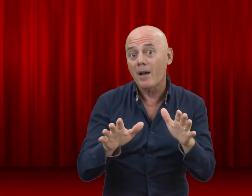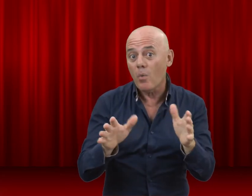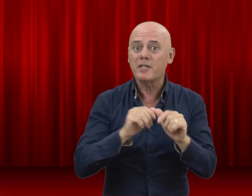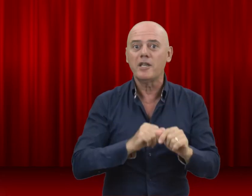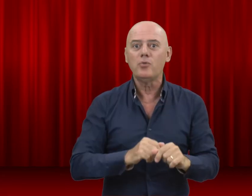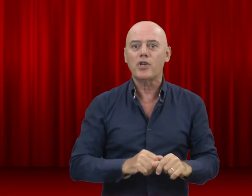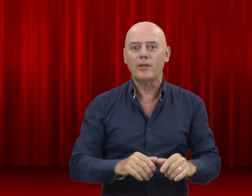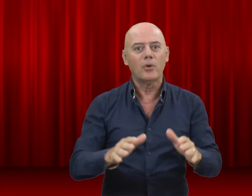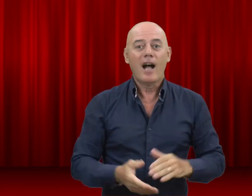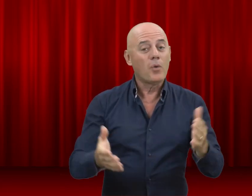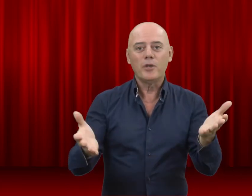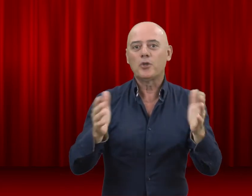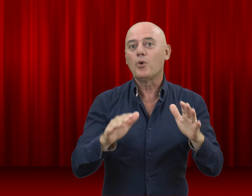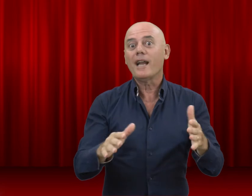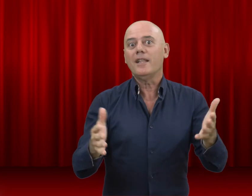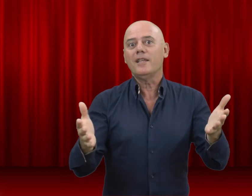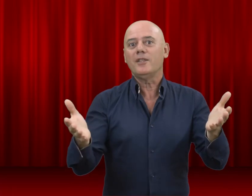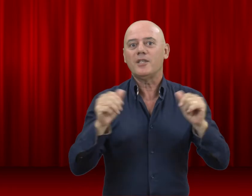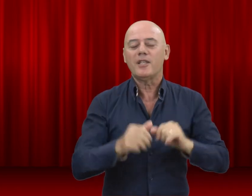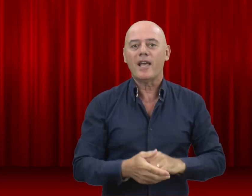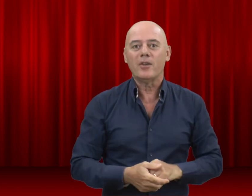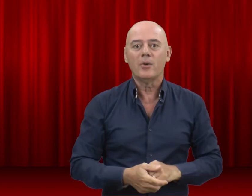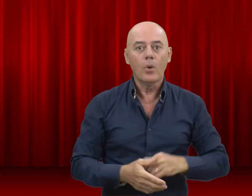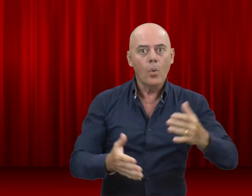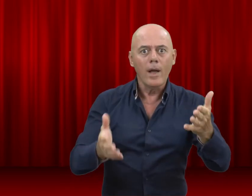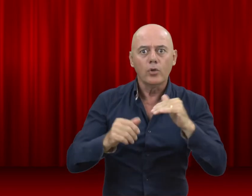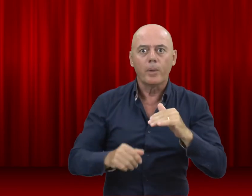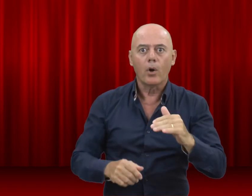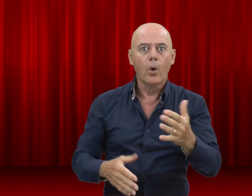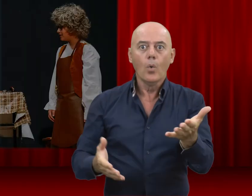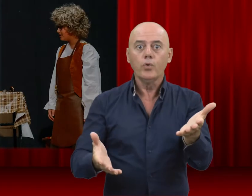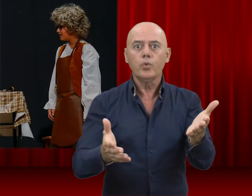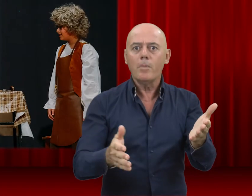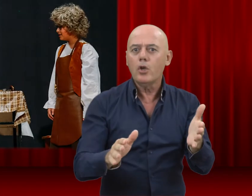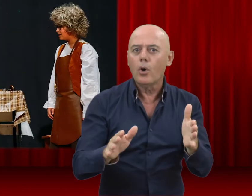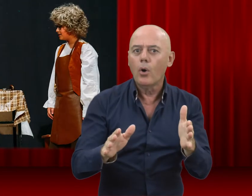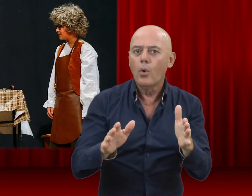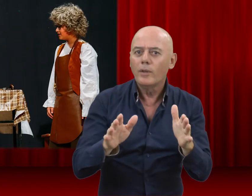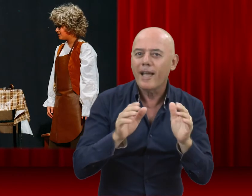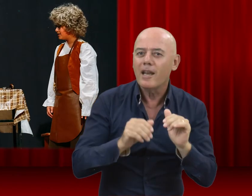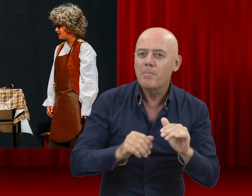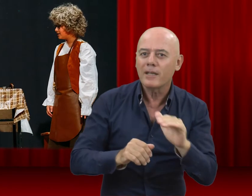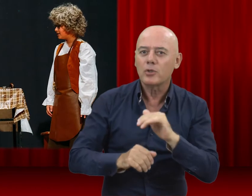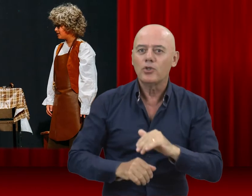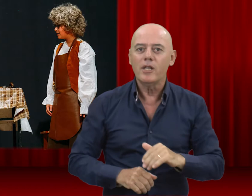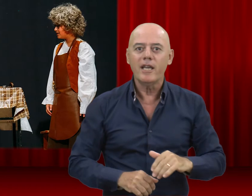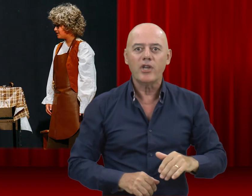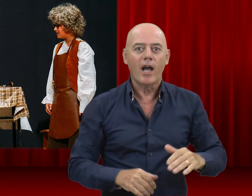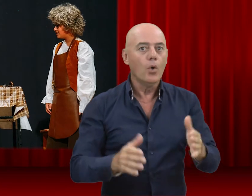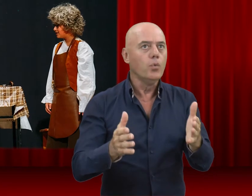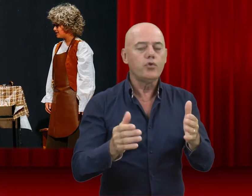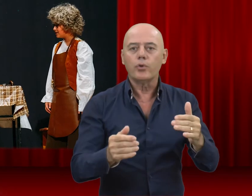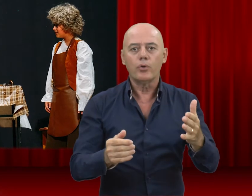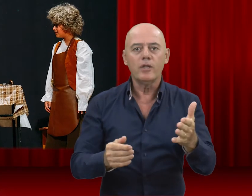aveva quasi rinunciato a questo suo grande desiderio. Quando però un suo amico, tale Mastro